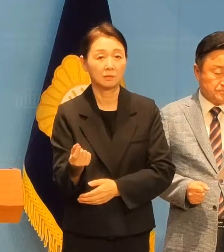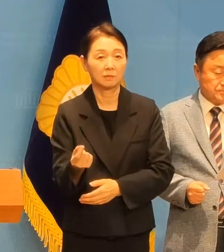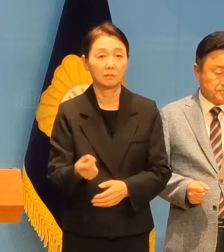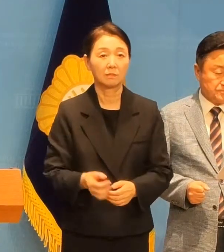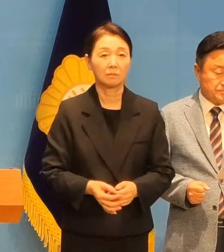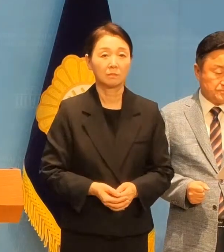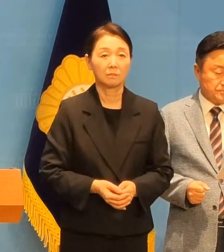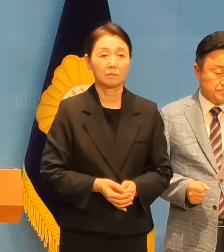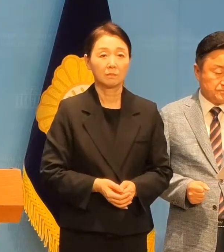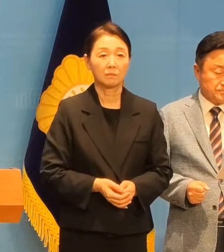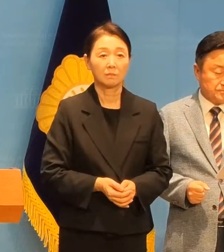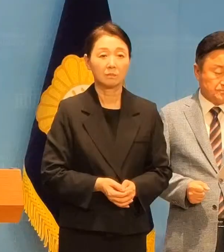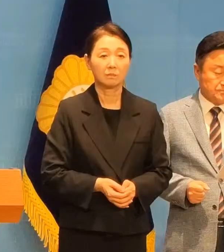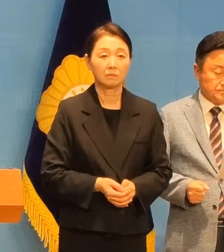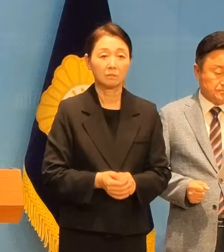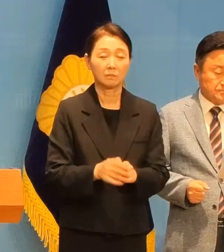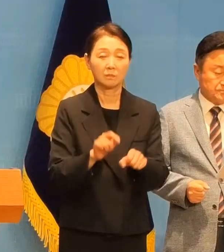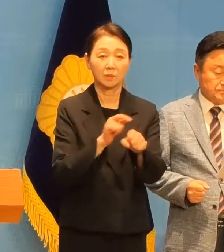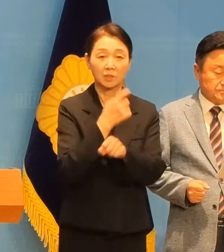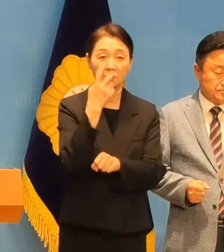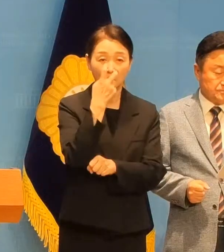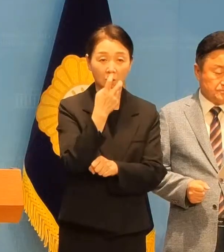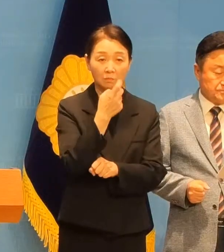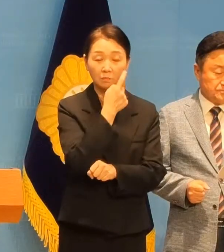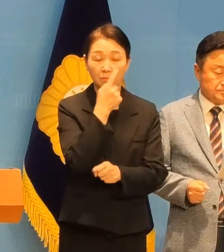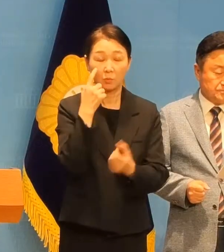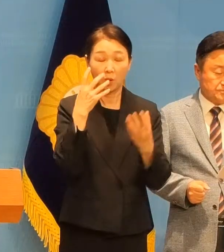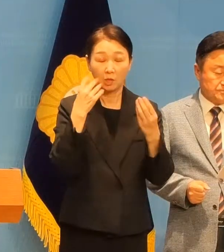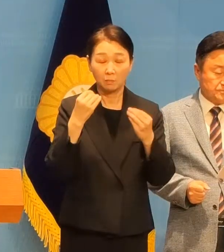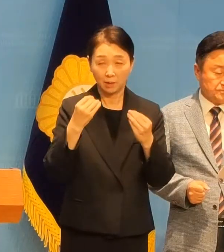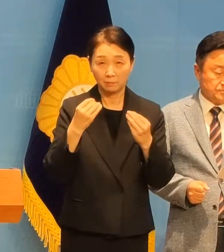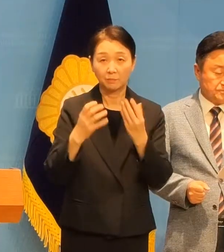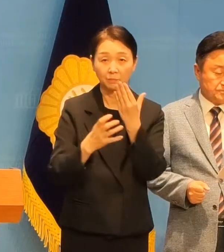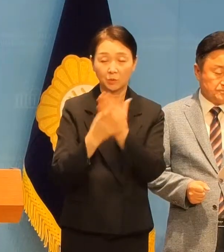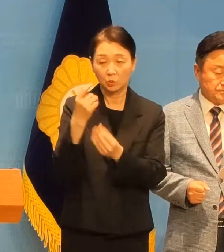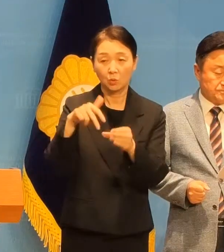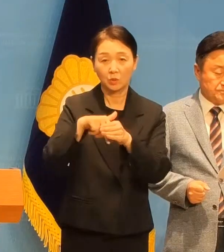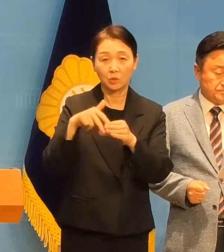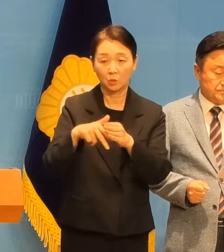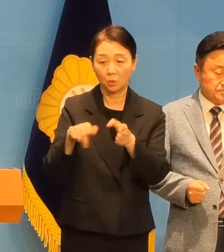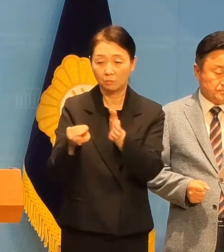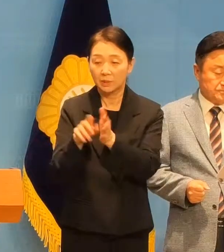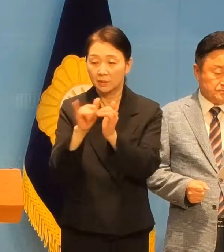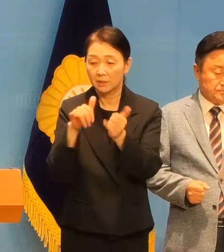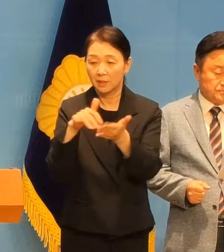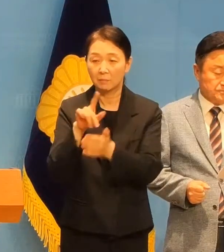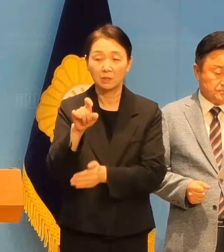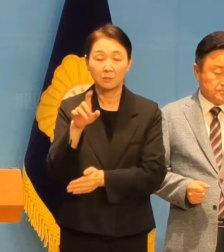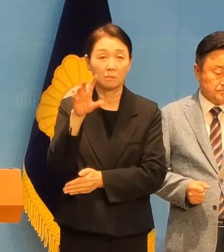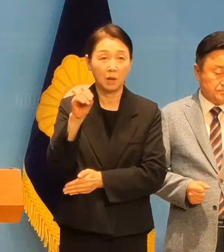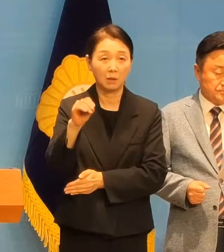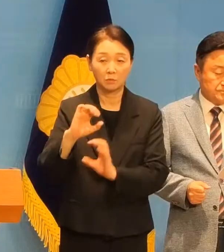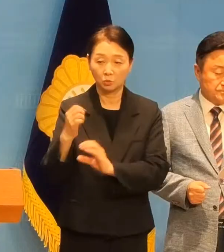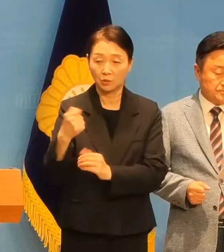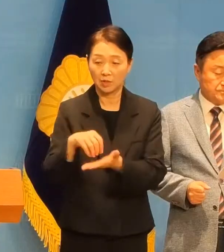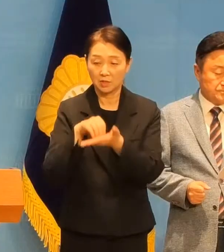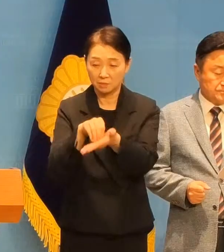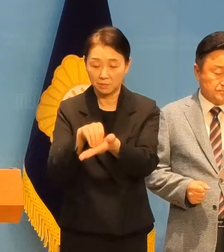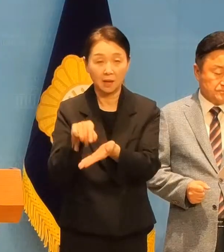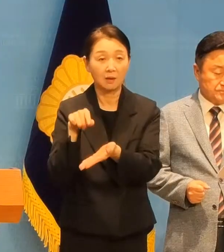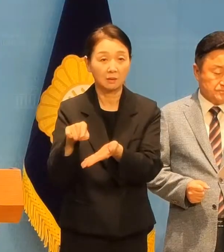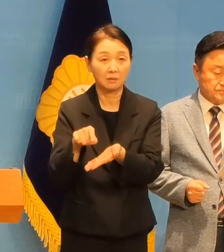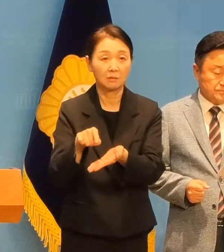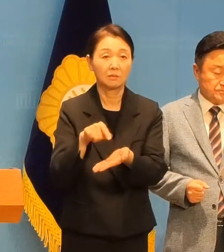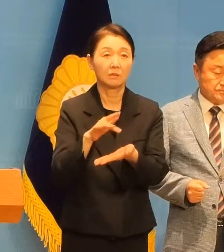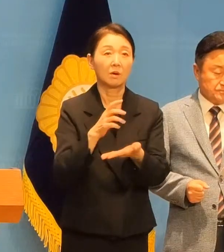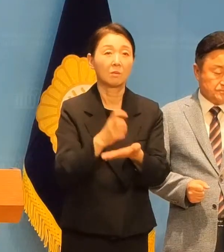있습니다. 특검에 의해 확인된 통일교 신도 11만 명이 국민의힘 집단 입당은 헌법